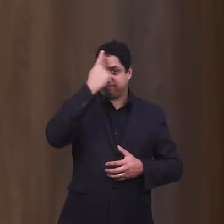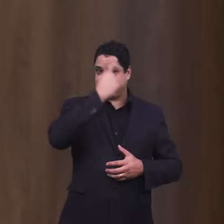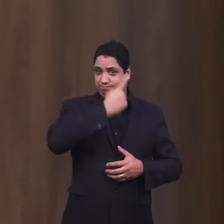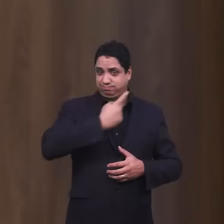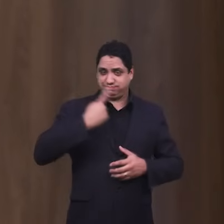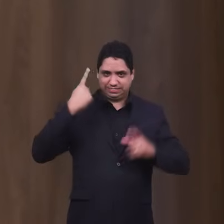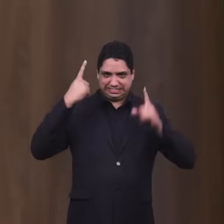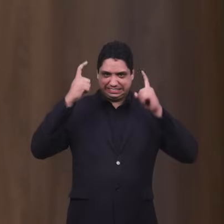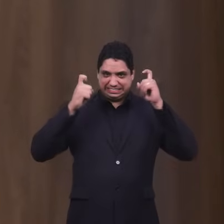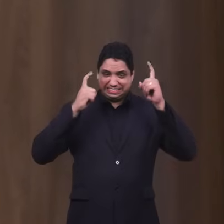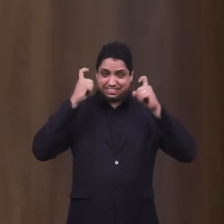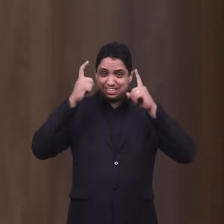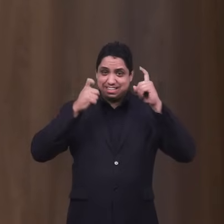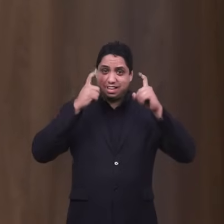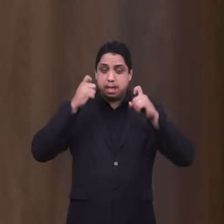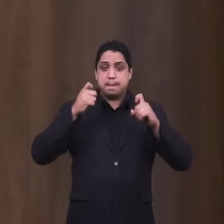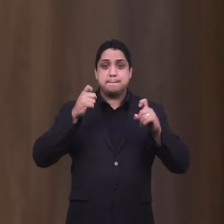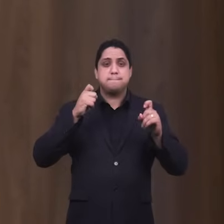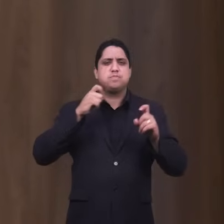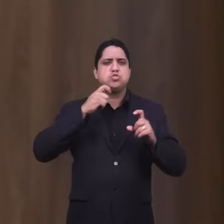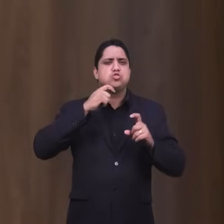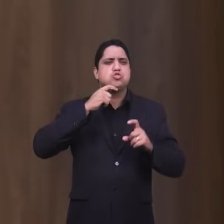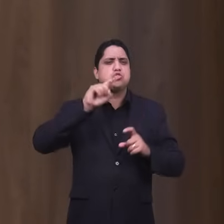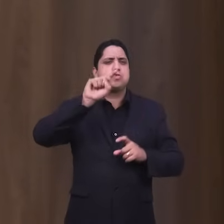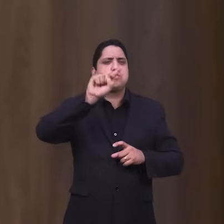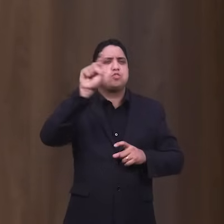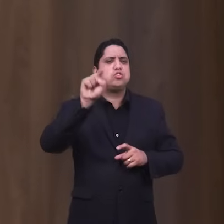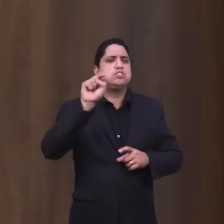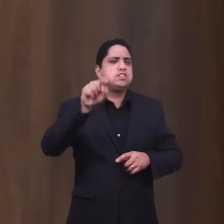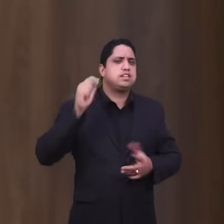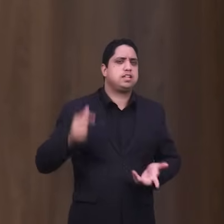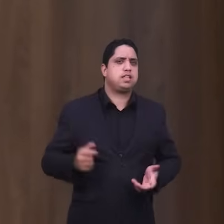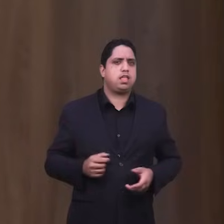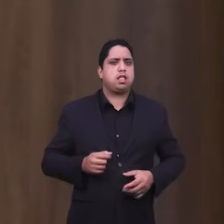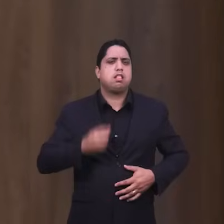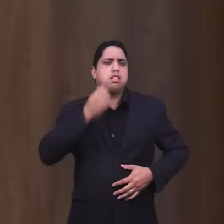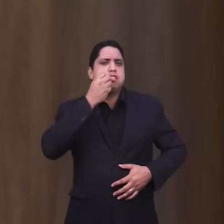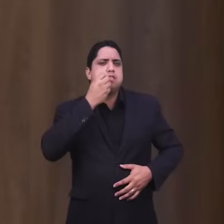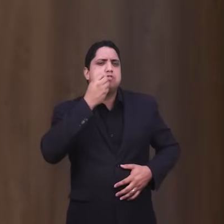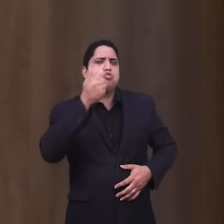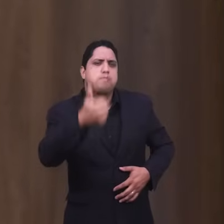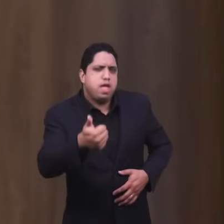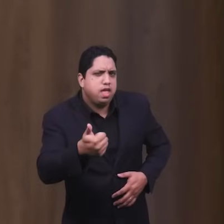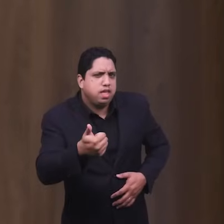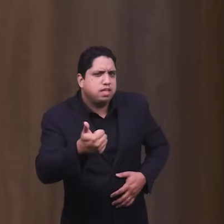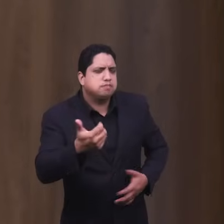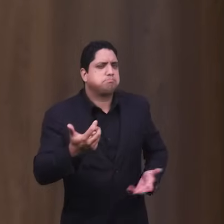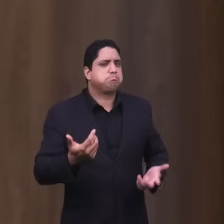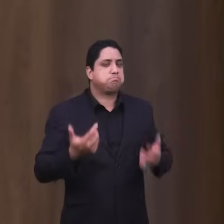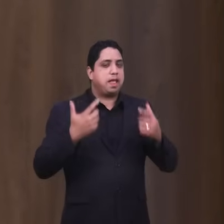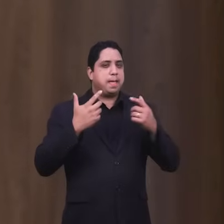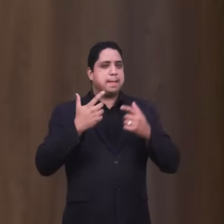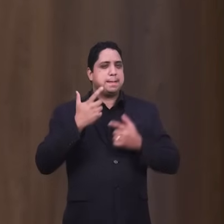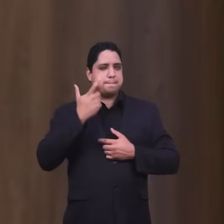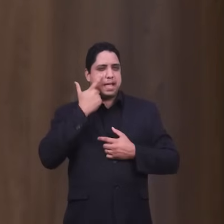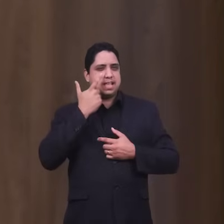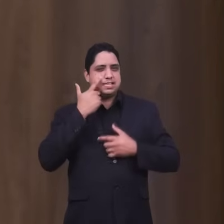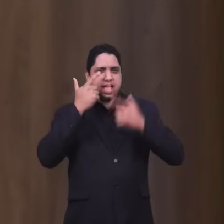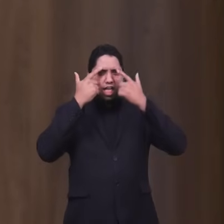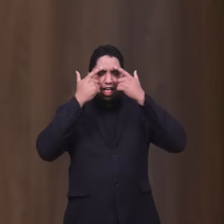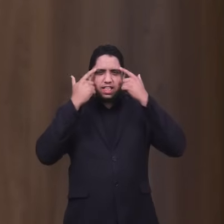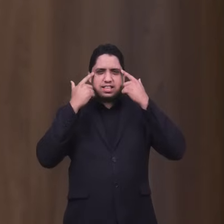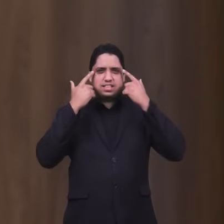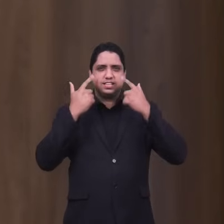minha carinha, minha expressão facial de pergunta. Tudo bem? Percebam a sobrancelha,